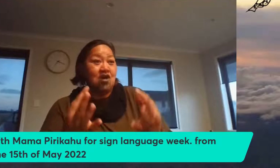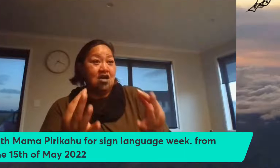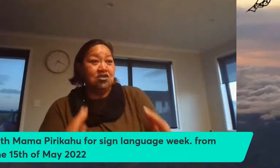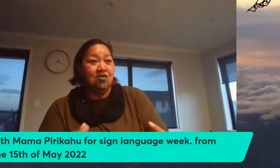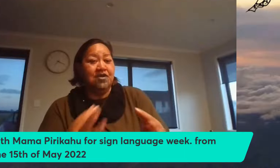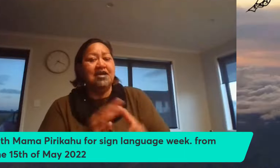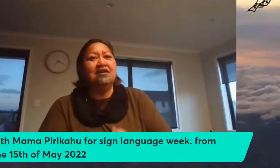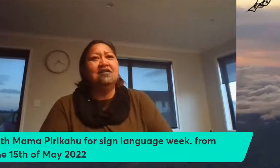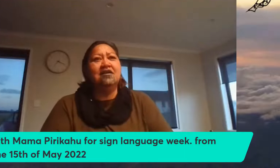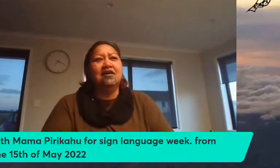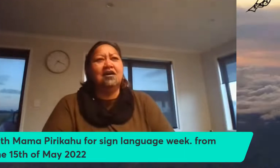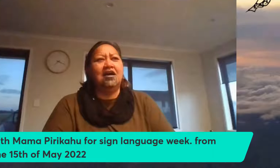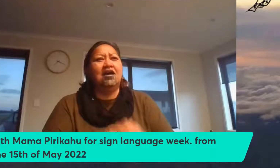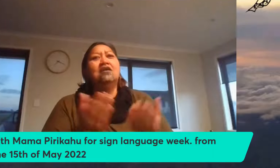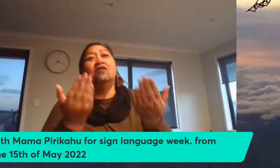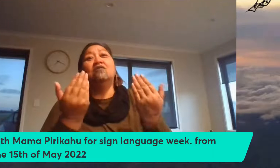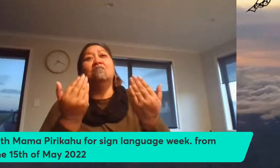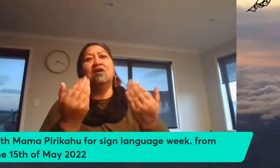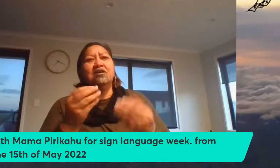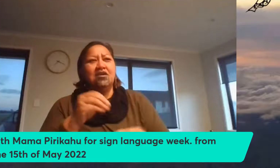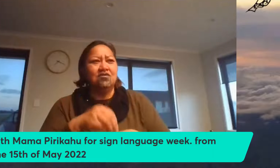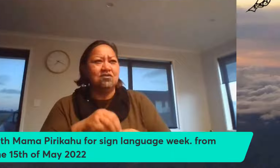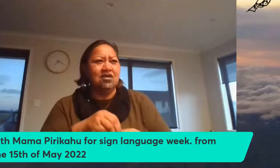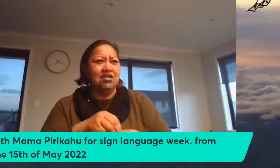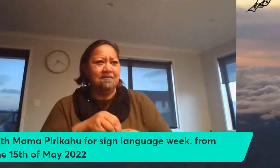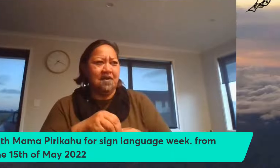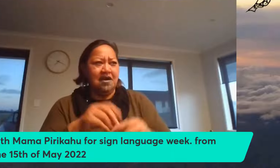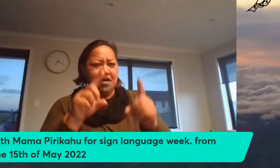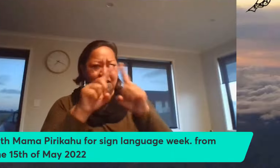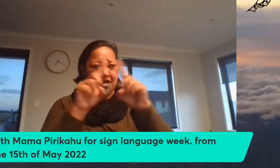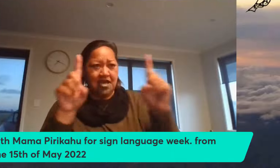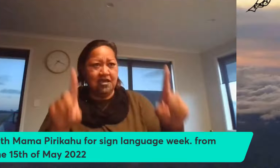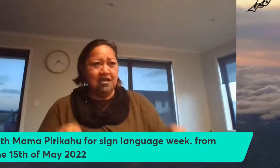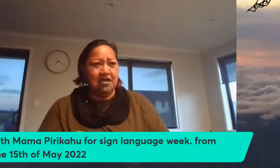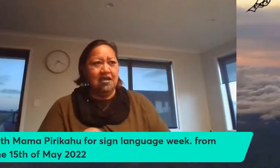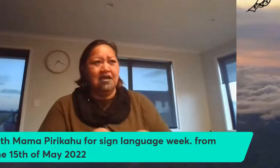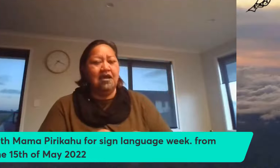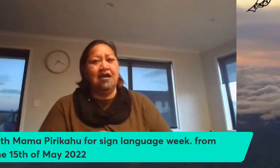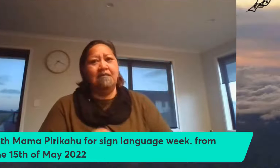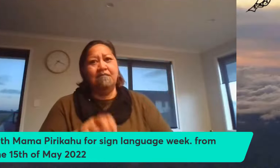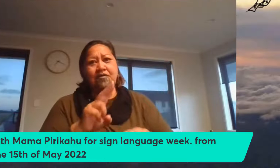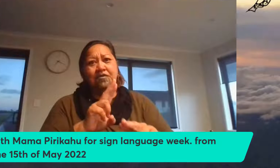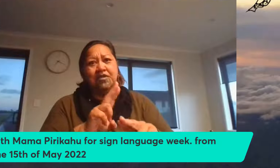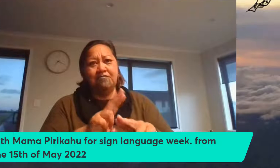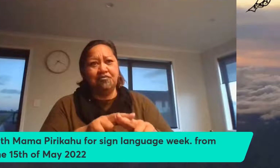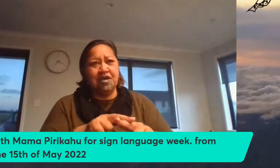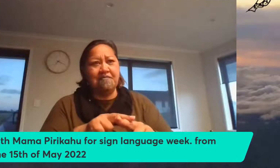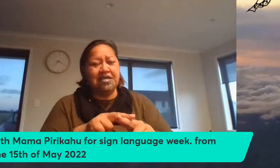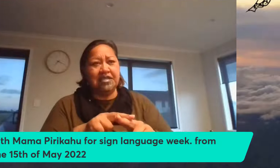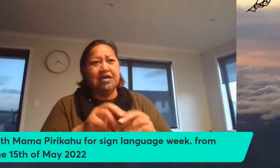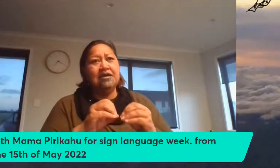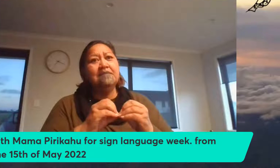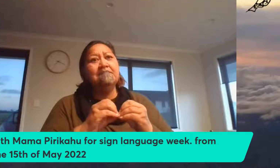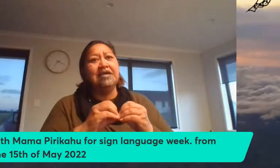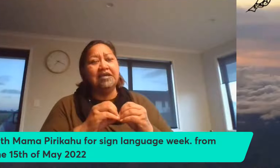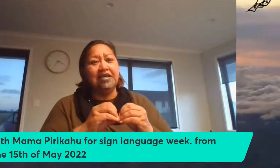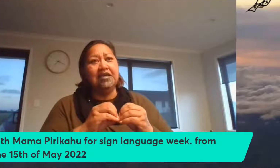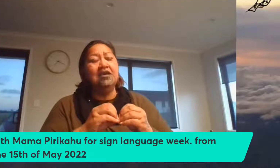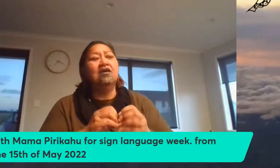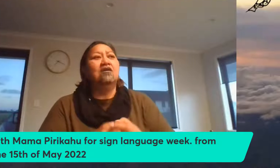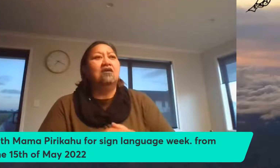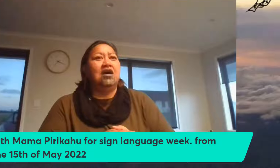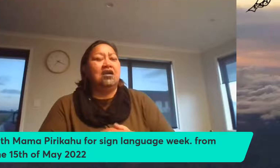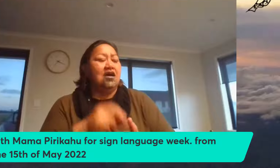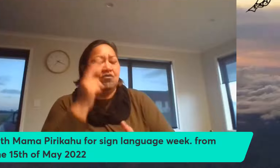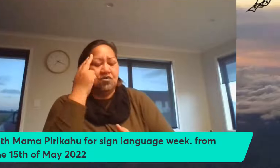nei o ngā tauira. Nau mai ki roto i te pārangi nei o te pukamata me